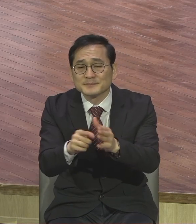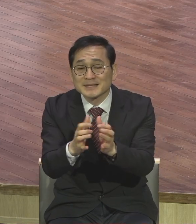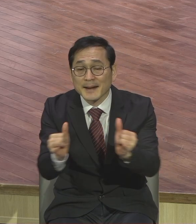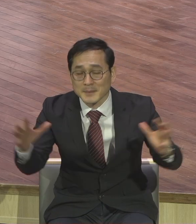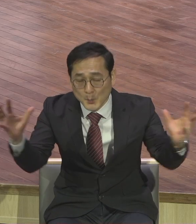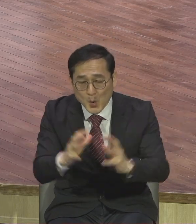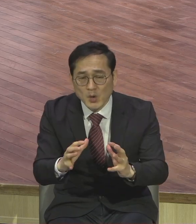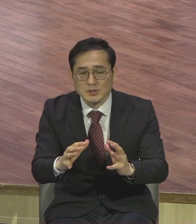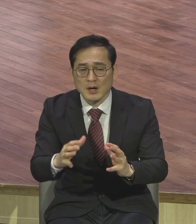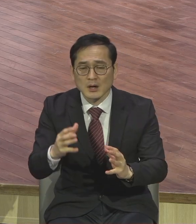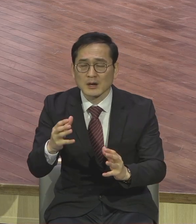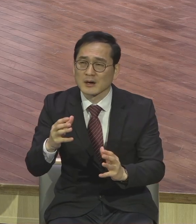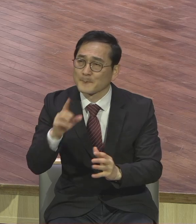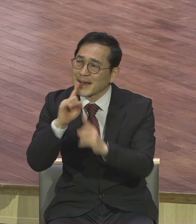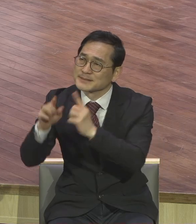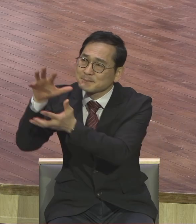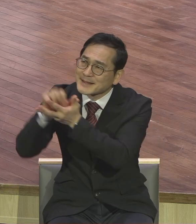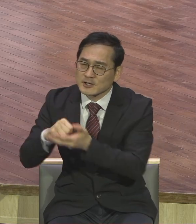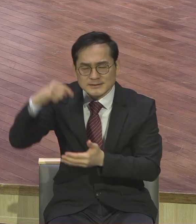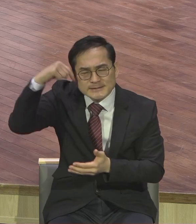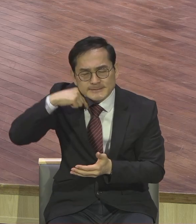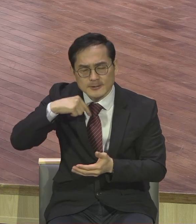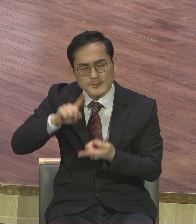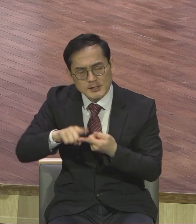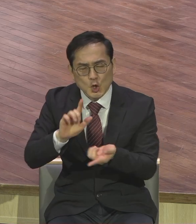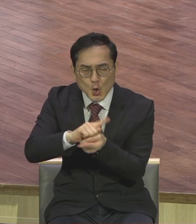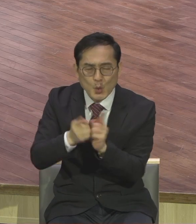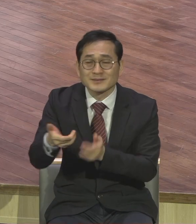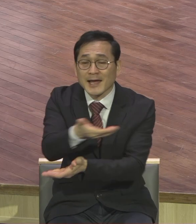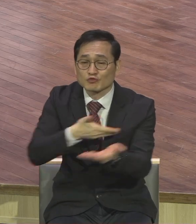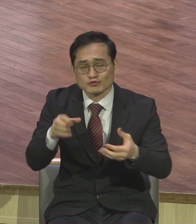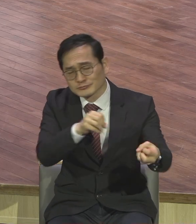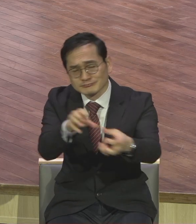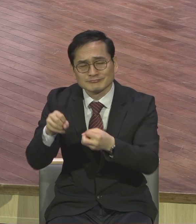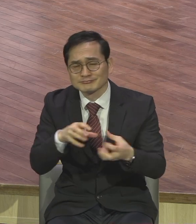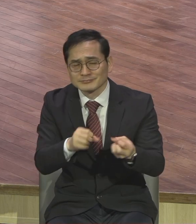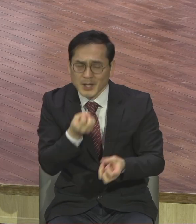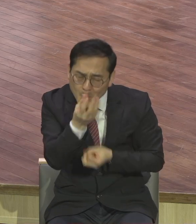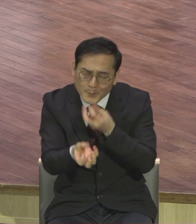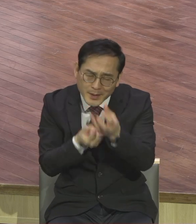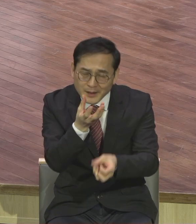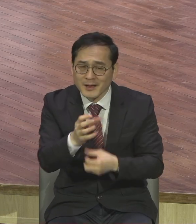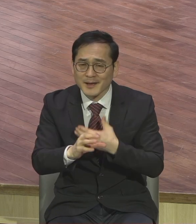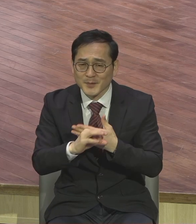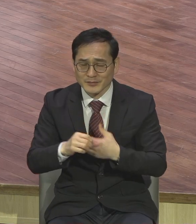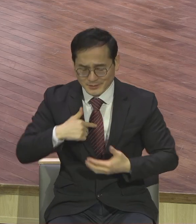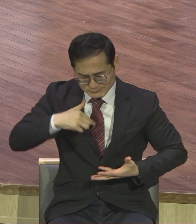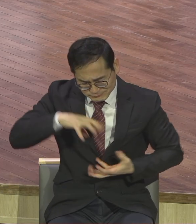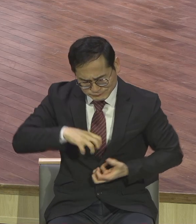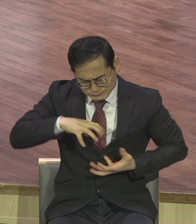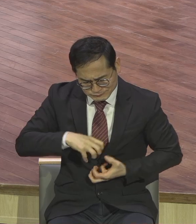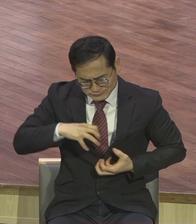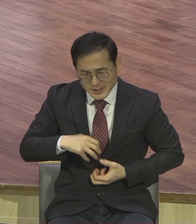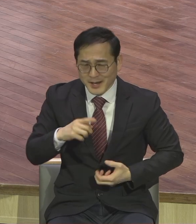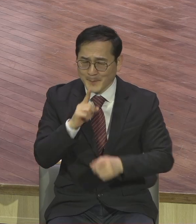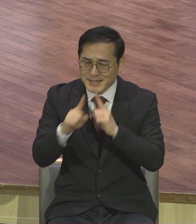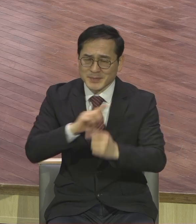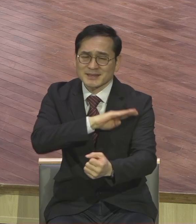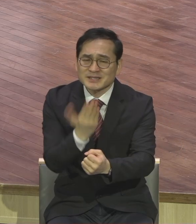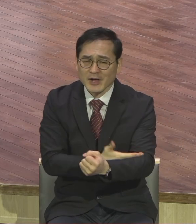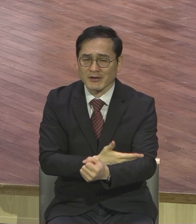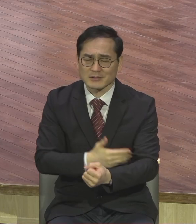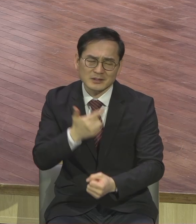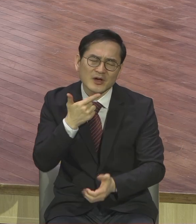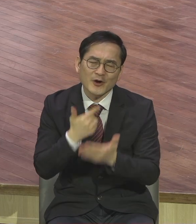돼요. 그래야 여러분이 이 말씀의 맛을, 말씀의 능력을, 이 전도의 맛을 보게 된단 말이야.